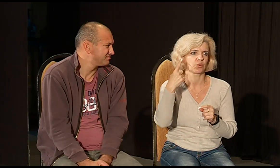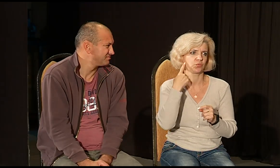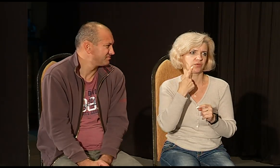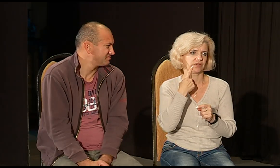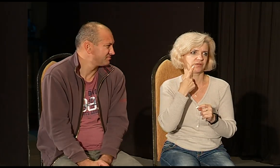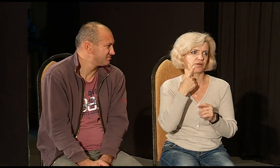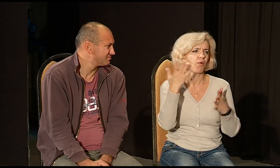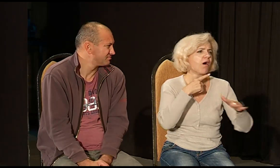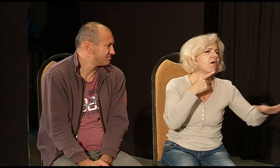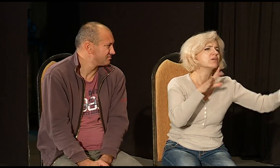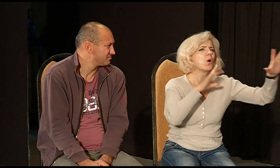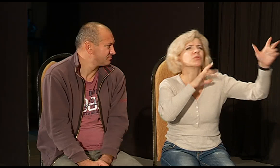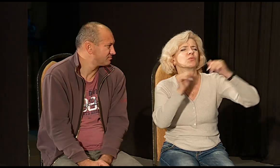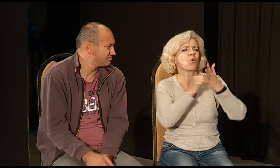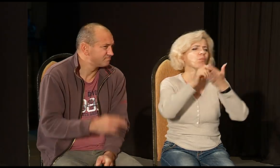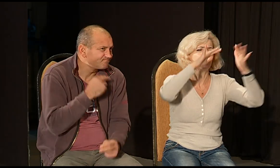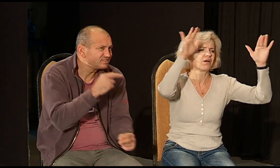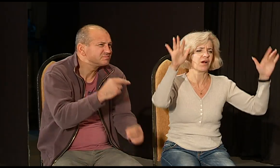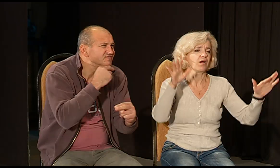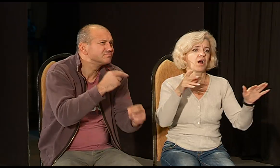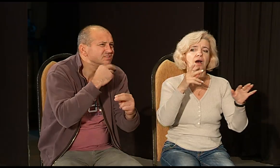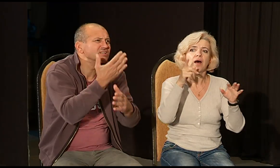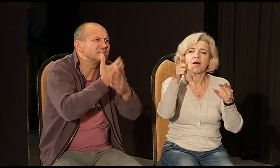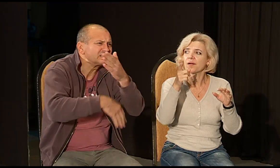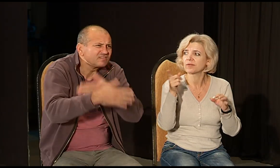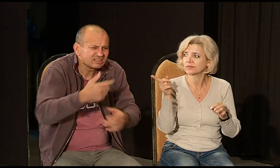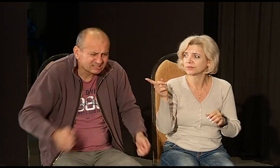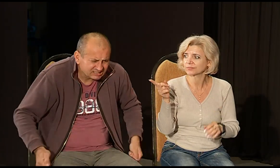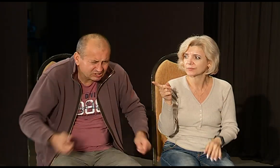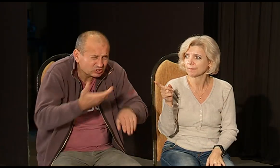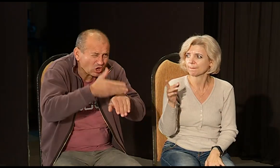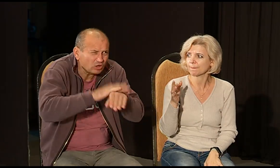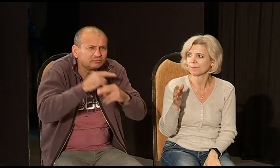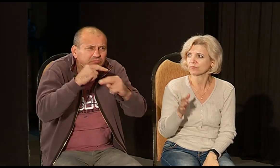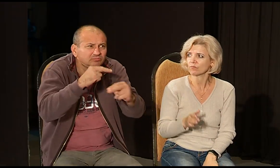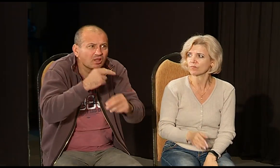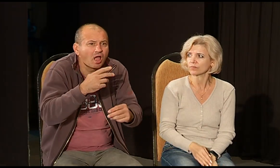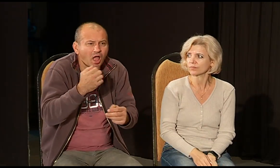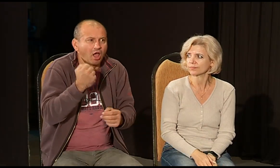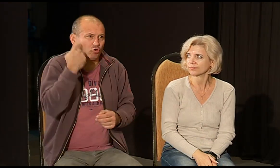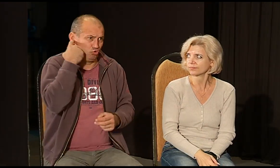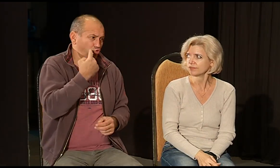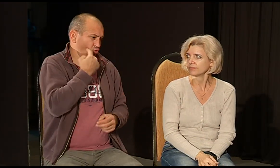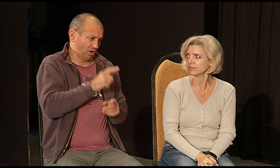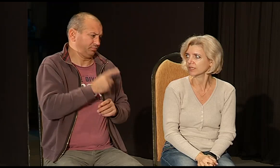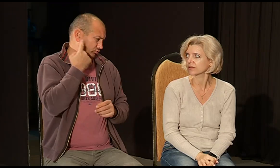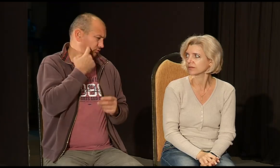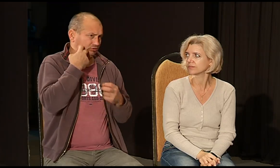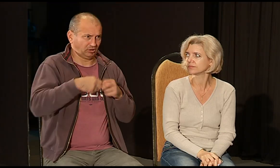de persoane de surde. Sunt fel de fel de invalidi, sunt oameni care locomotori, sunt